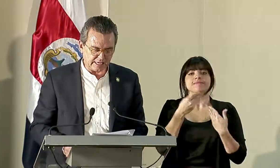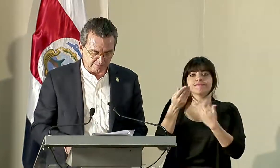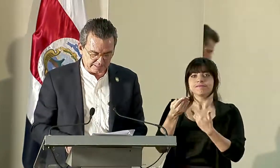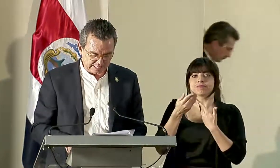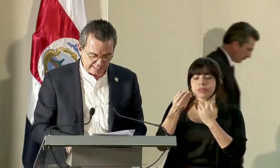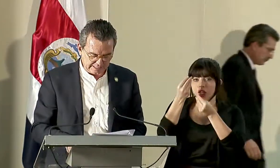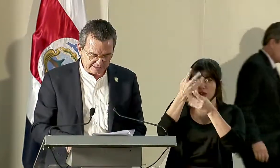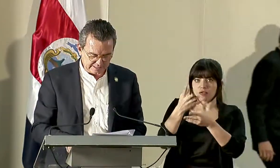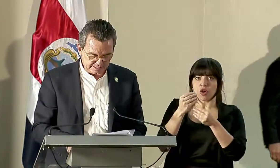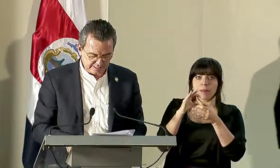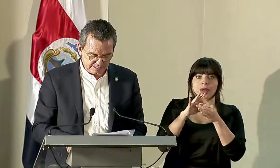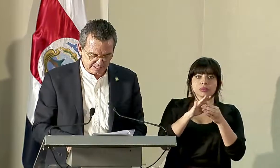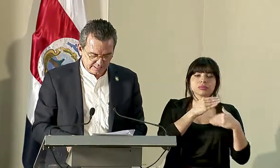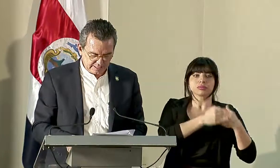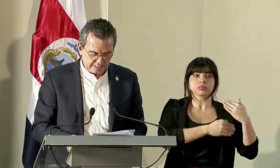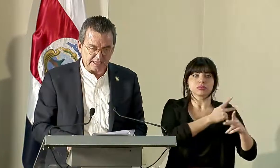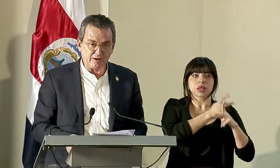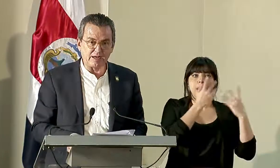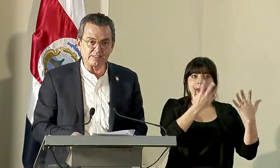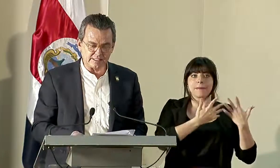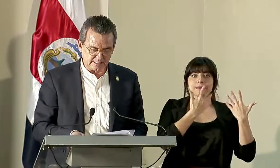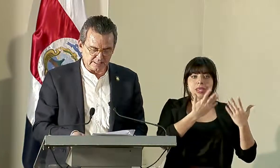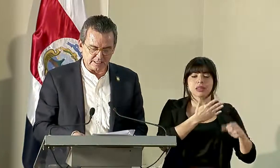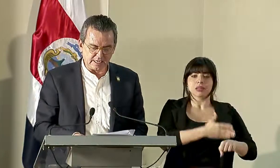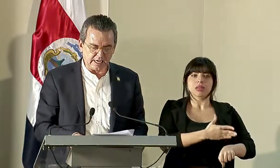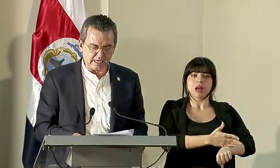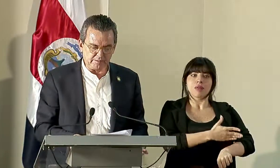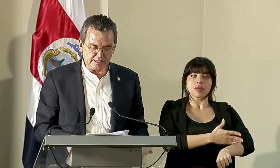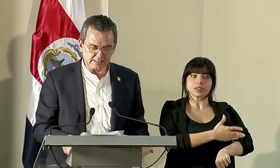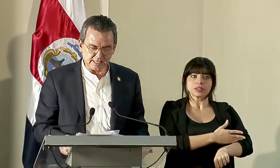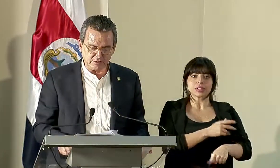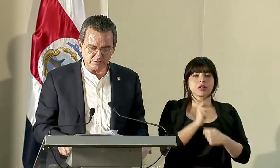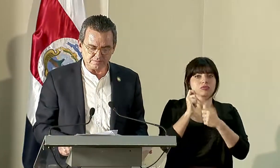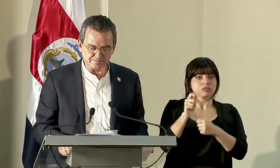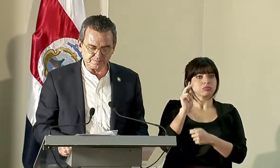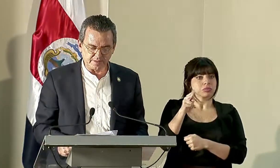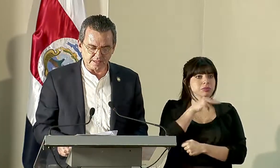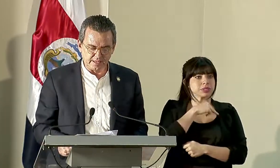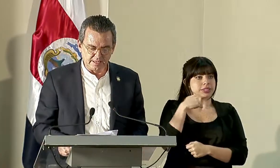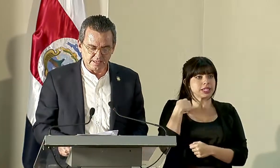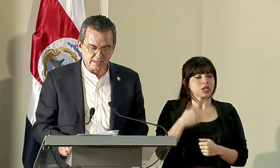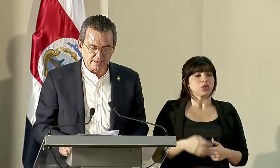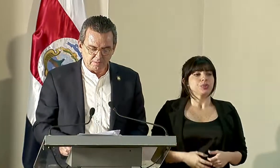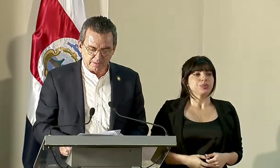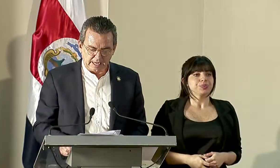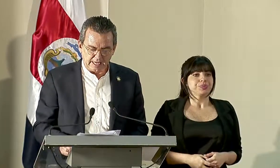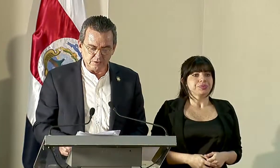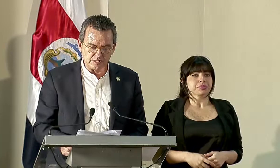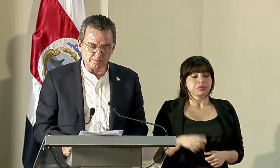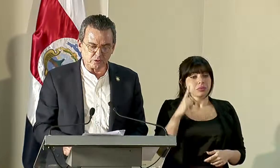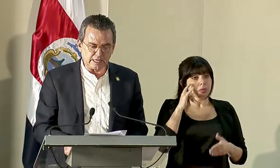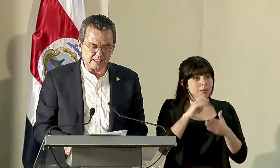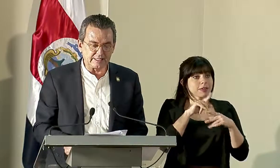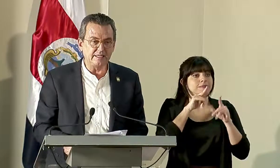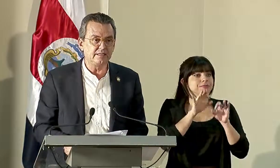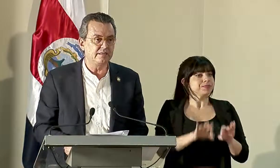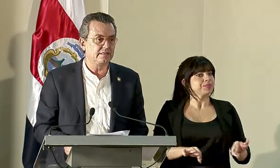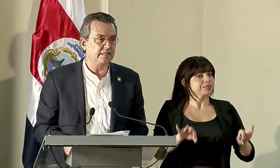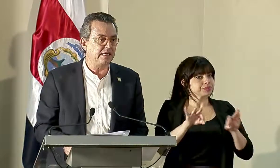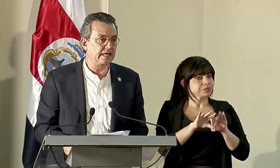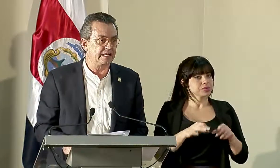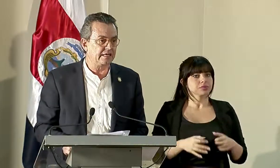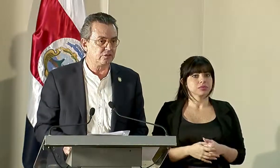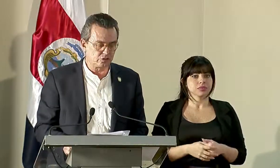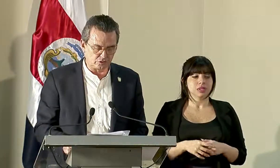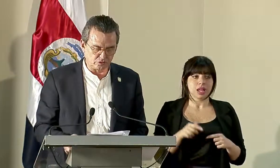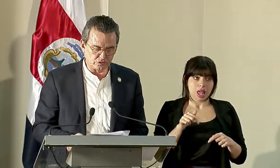informes ambientales de avance al Ministerio. Para ello es importante,